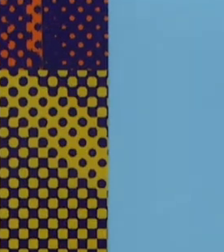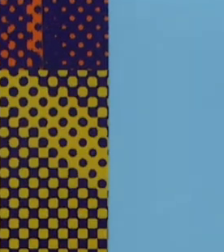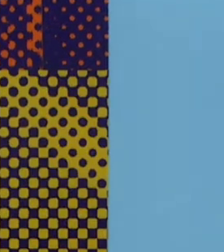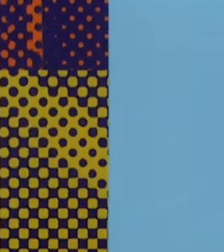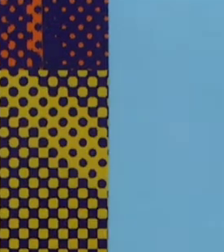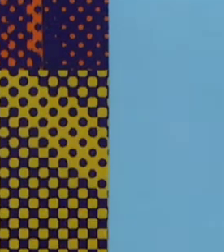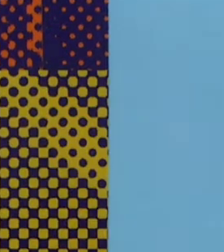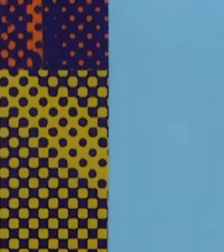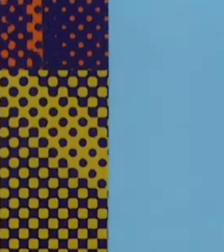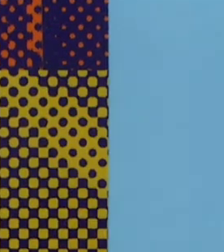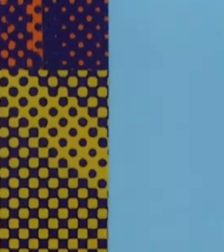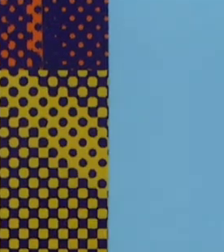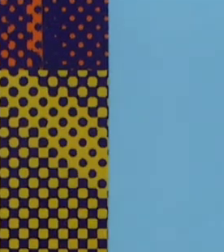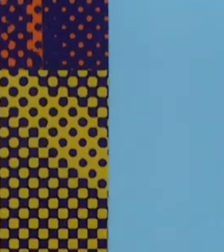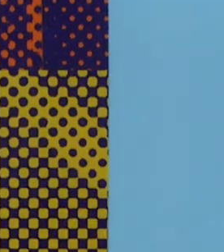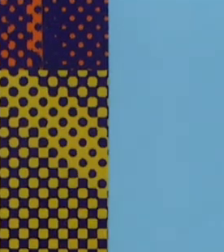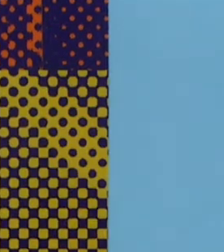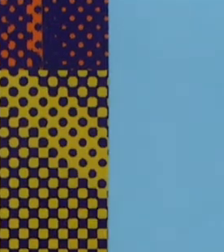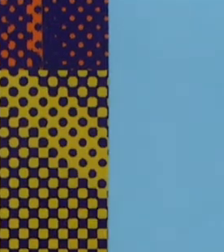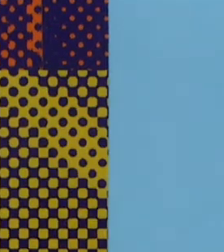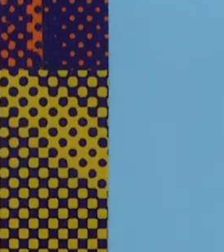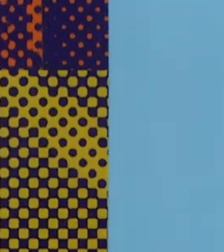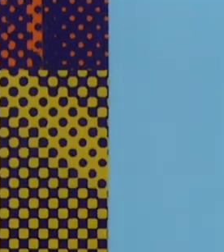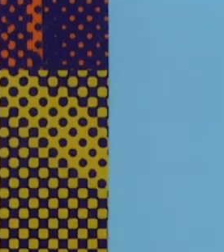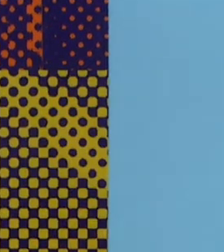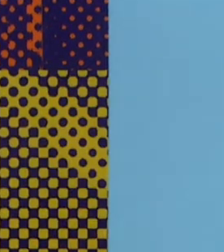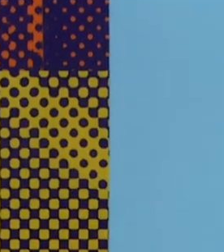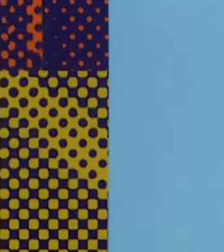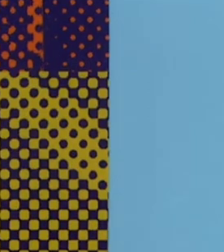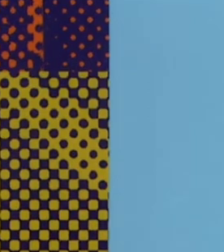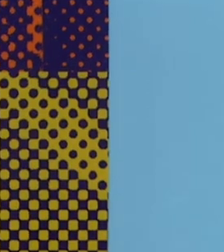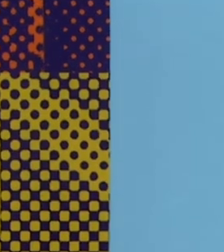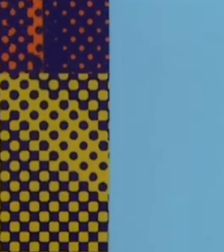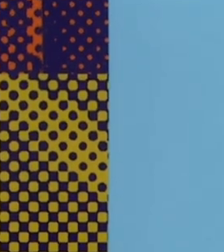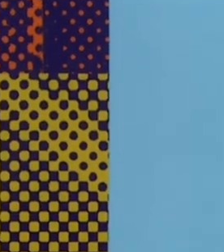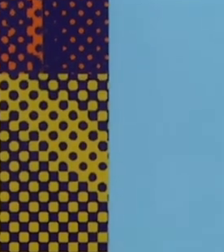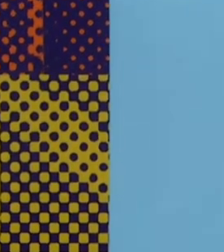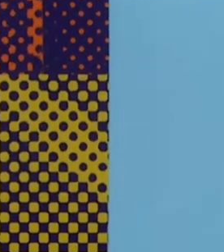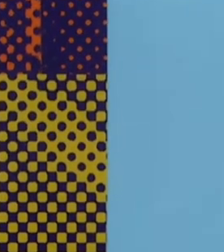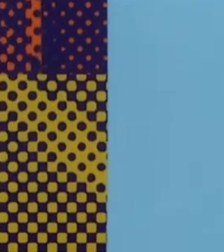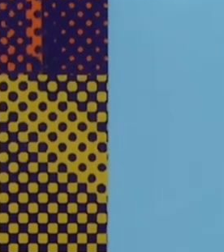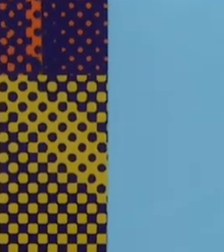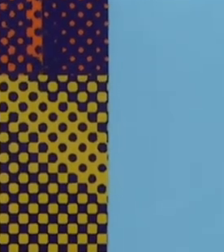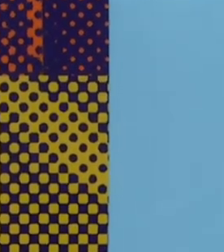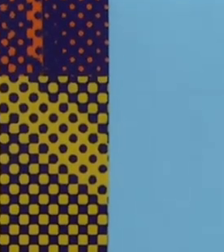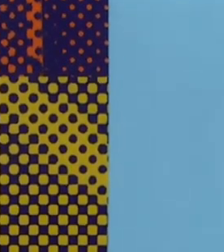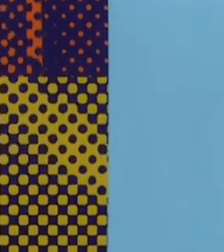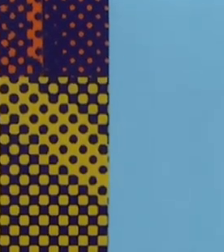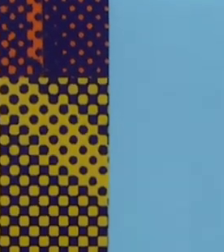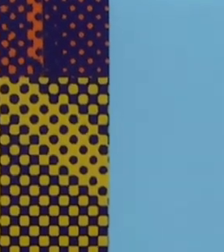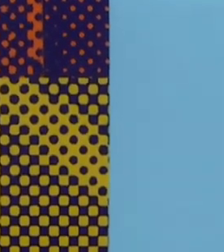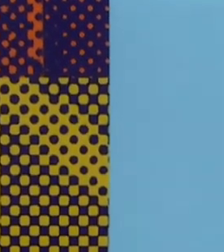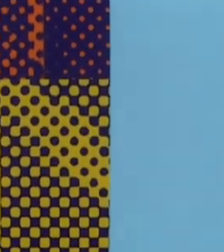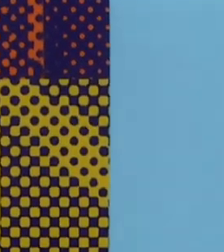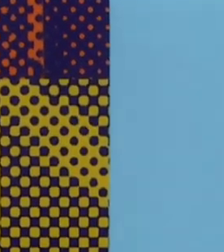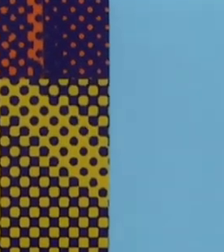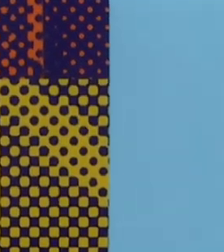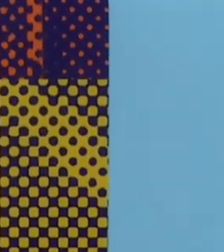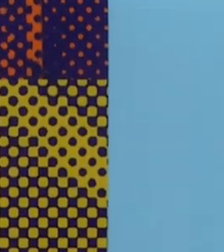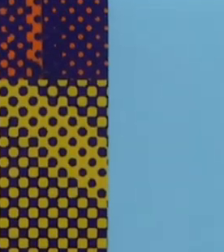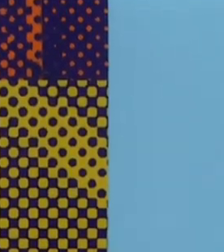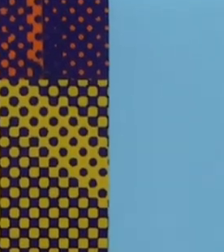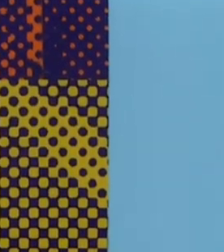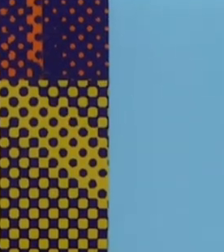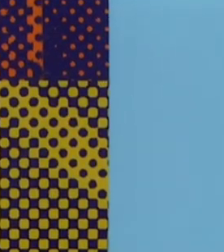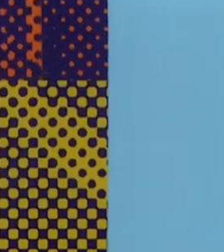dem som också utsätter de kvinnorna för det här förtrycket, så att säga. Är det så att det har gått så pass långt och vi i